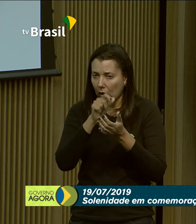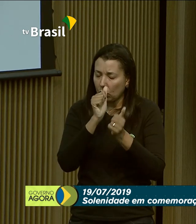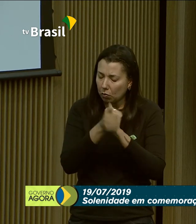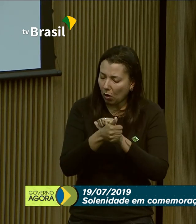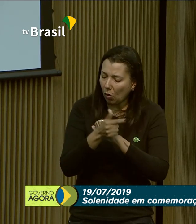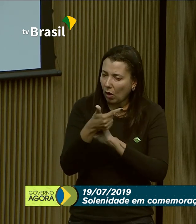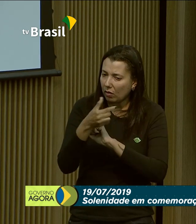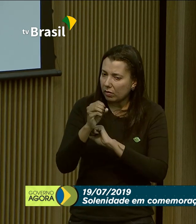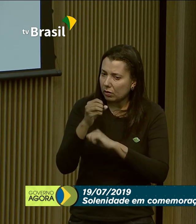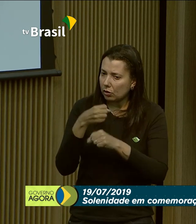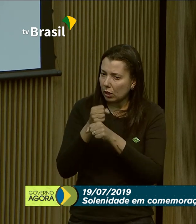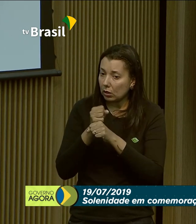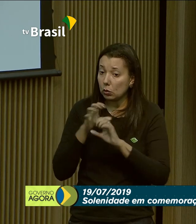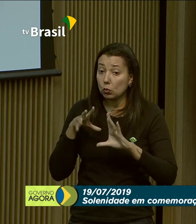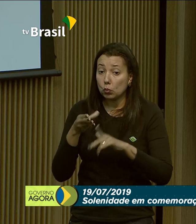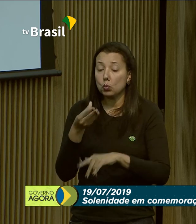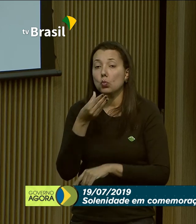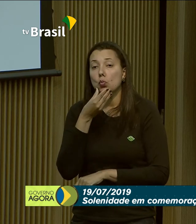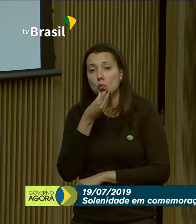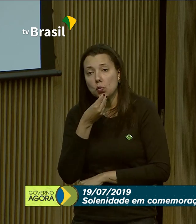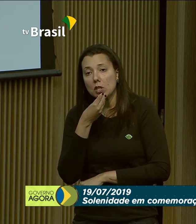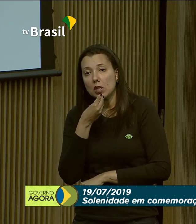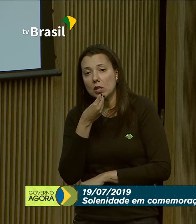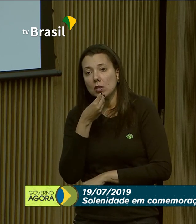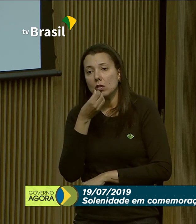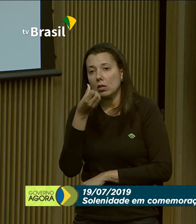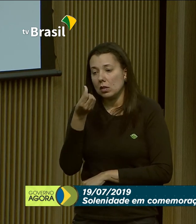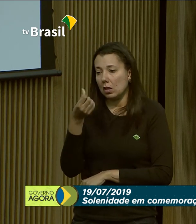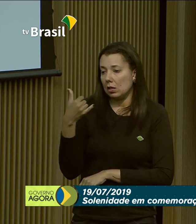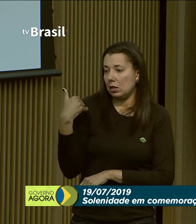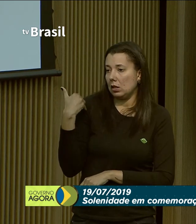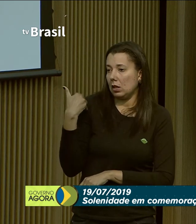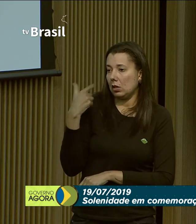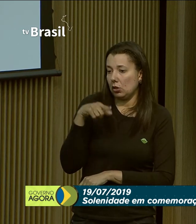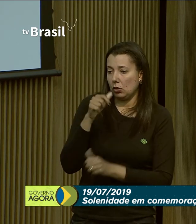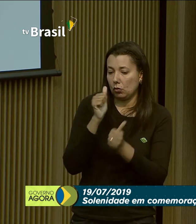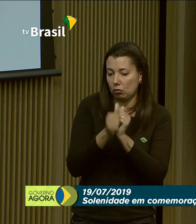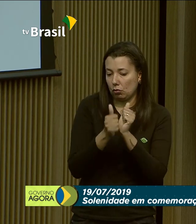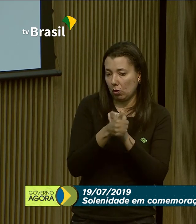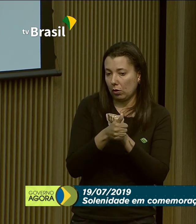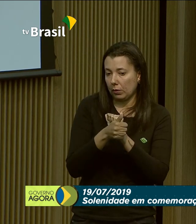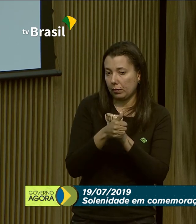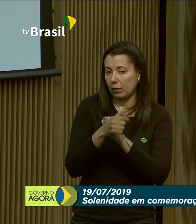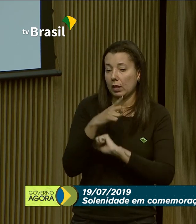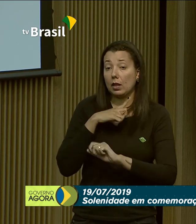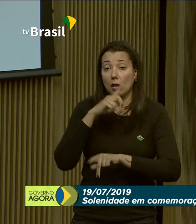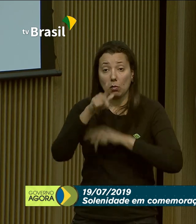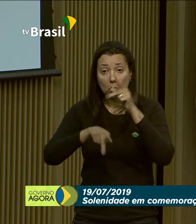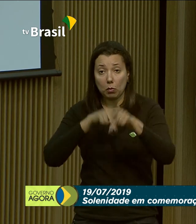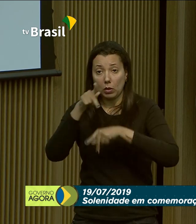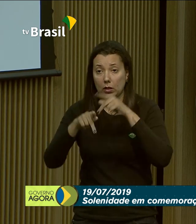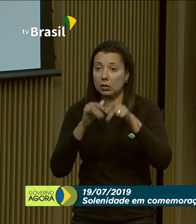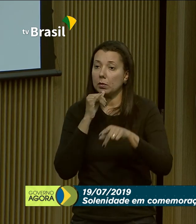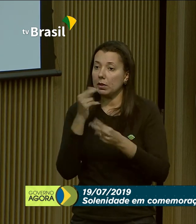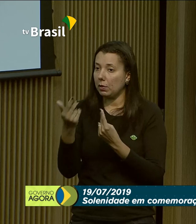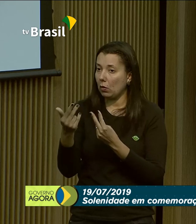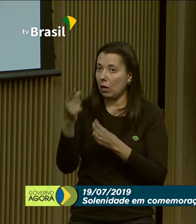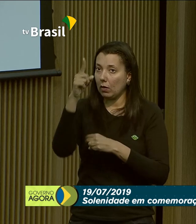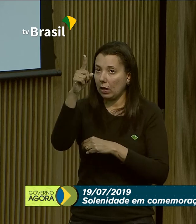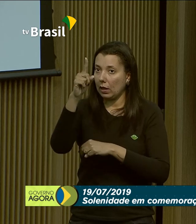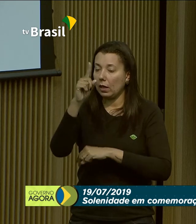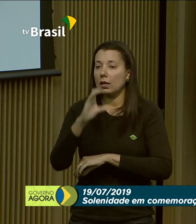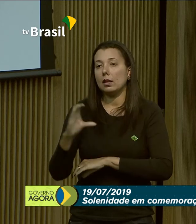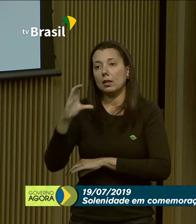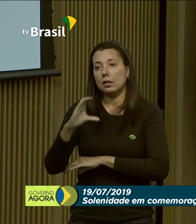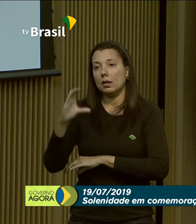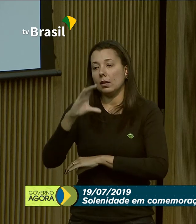20 anos atrás. Todos os meninos, desde 6 anos de idade, jogam futebol na Islândia. A Islândia tem a população da Ceilândia e foi